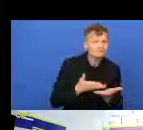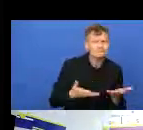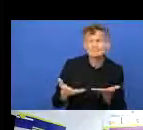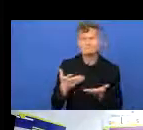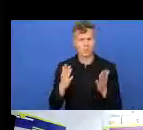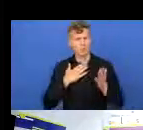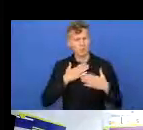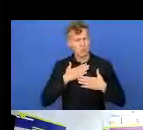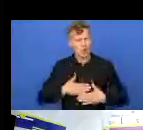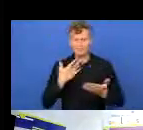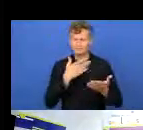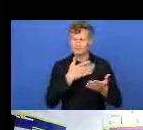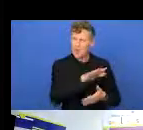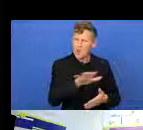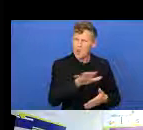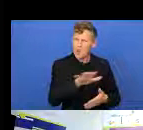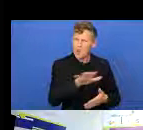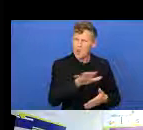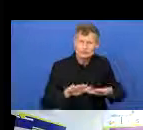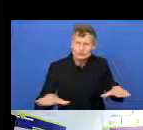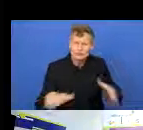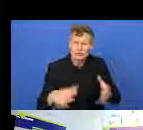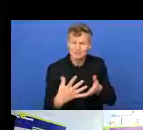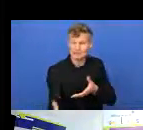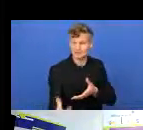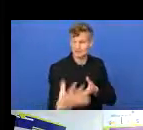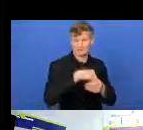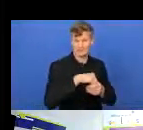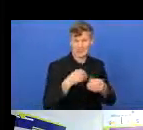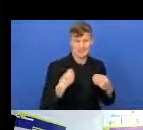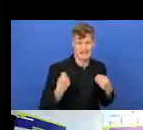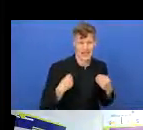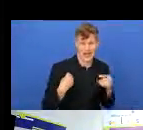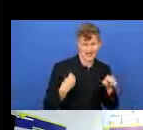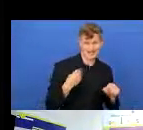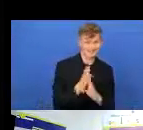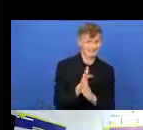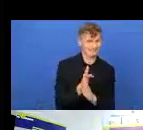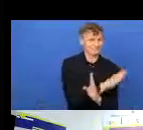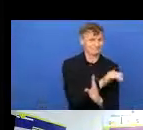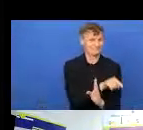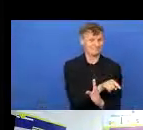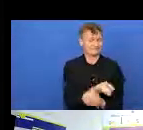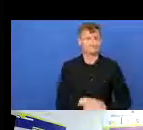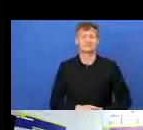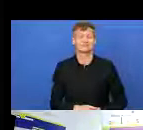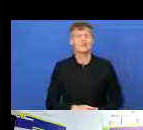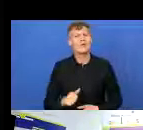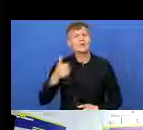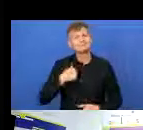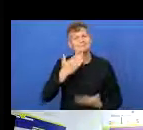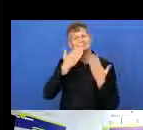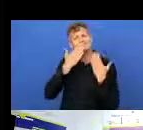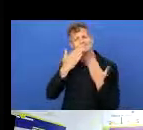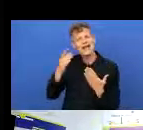le départ. Permettez-moi aussi de remercier les membres de la chaire UNESCO en petite enfance, intervention précoce inclusive, pour